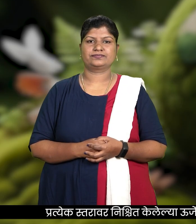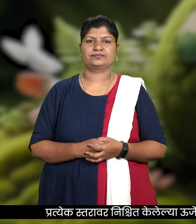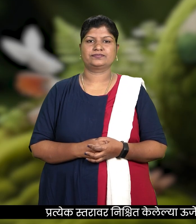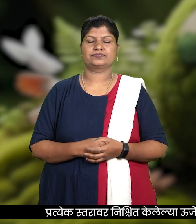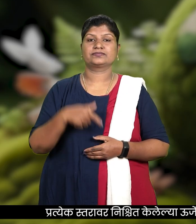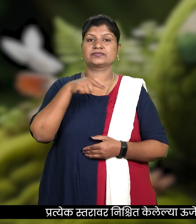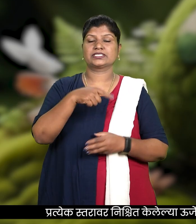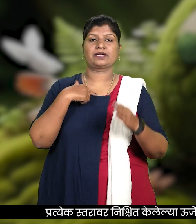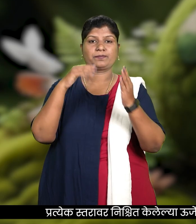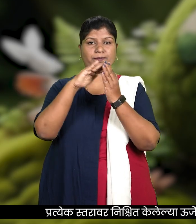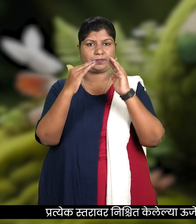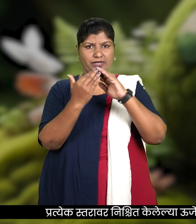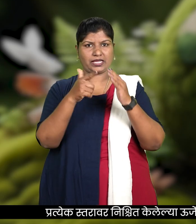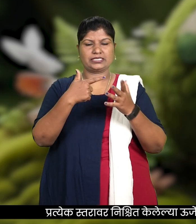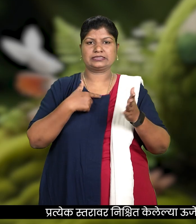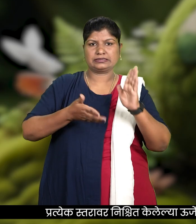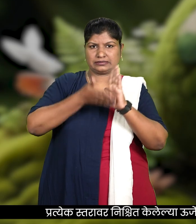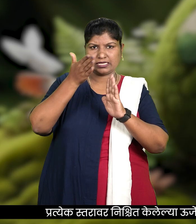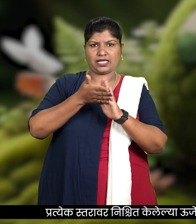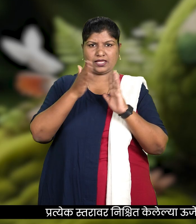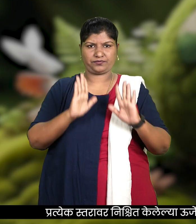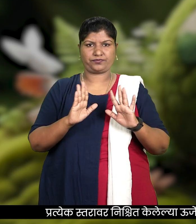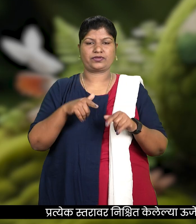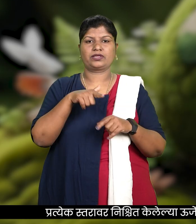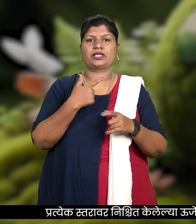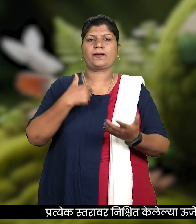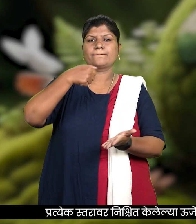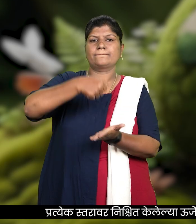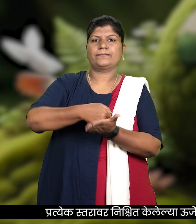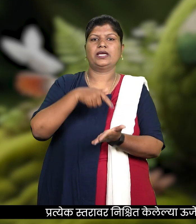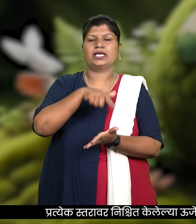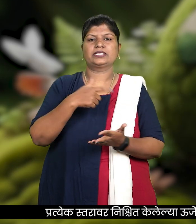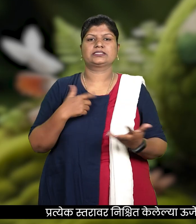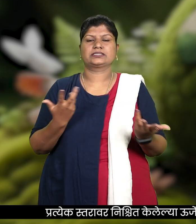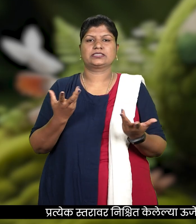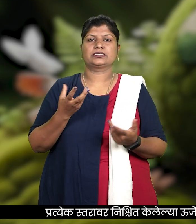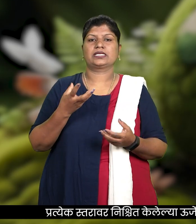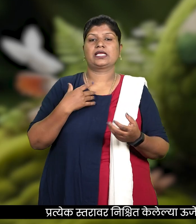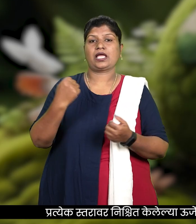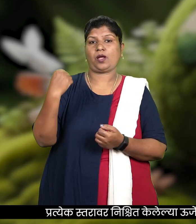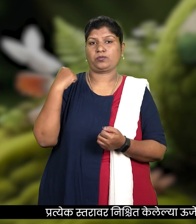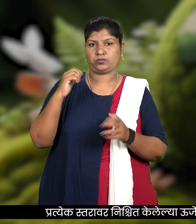प्रत्येक स्तरावर निश्चित केलेल्या ऊर्जेच्या प्रमाणाच्या आधारे तयार केलेल्या पिरामिडला ऊर्जेचा पिरामिड असे